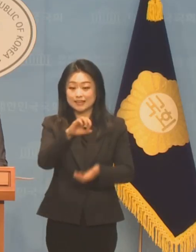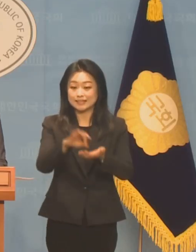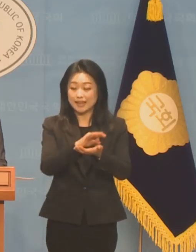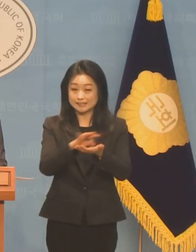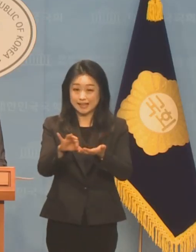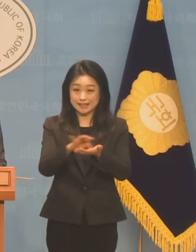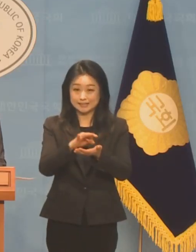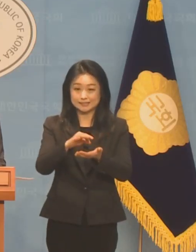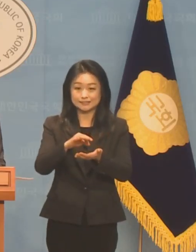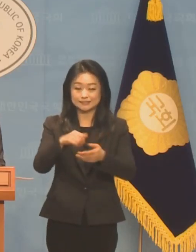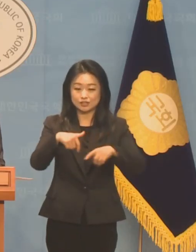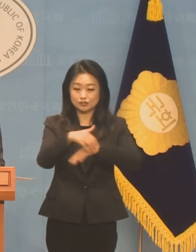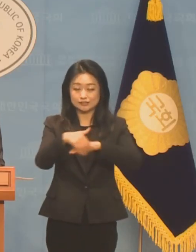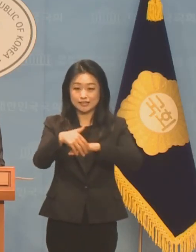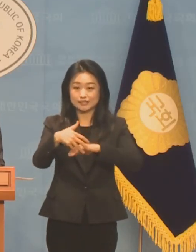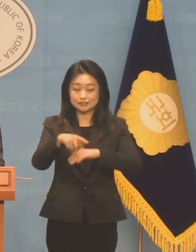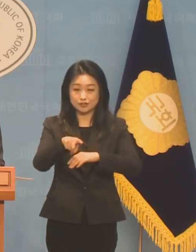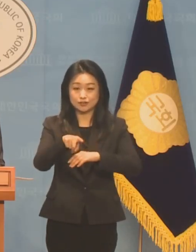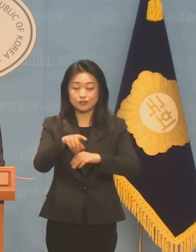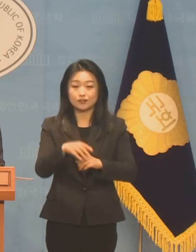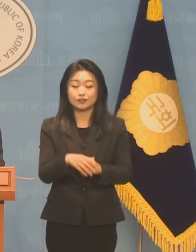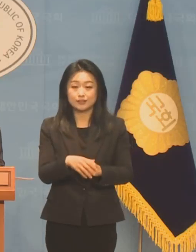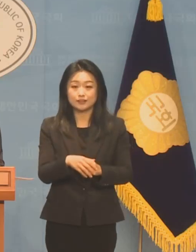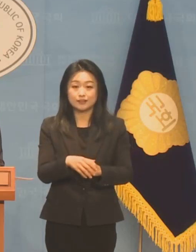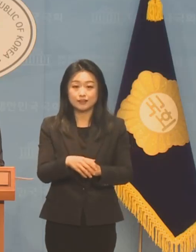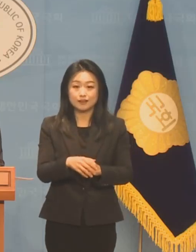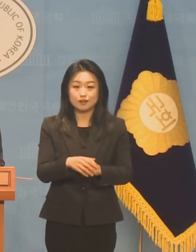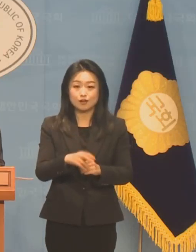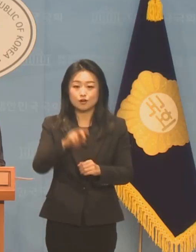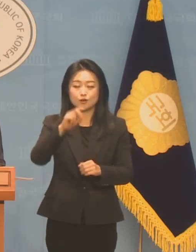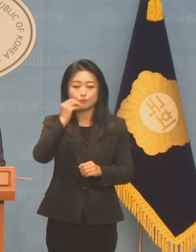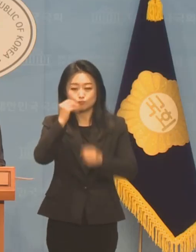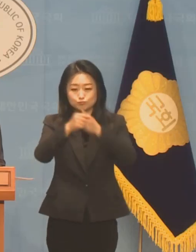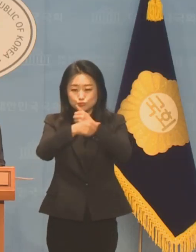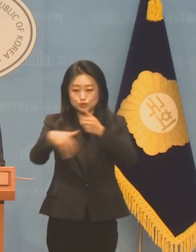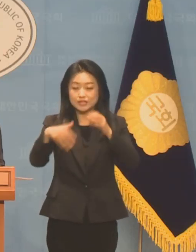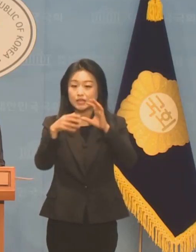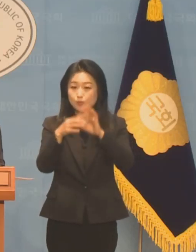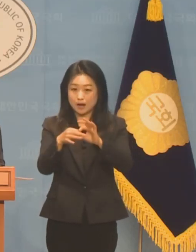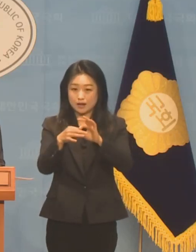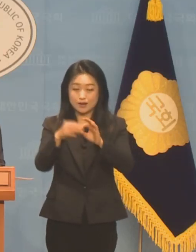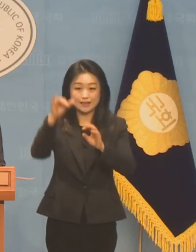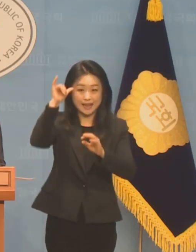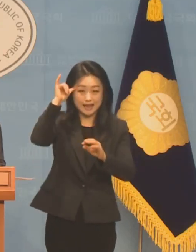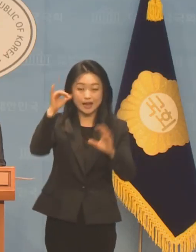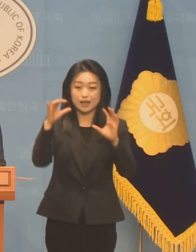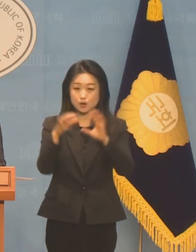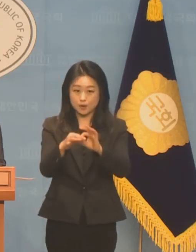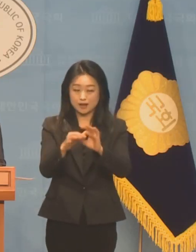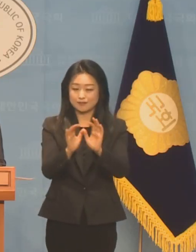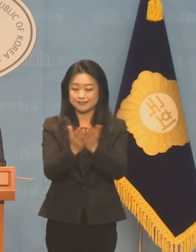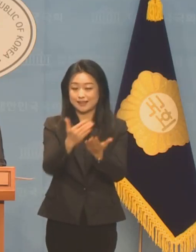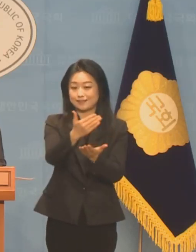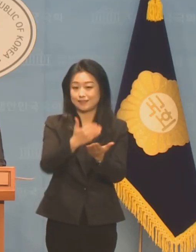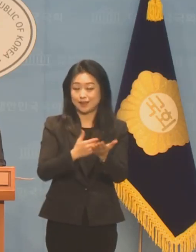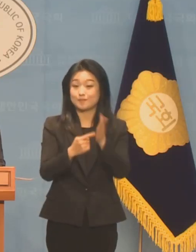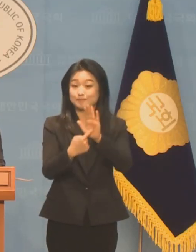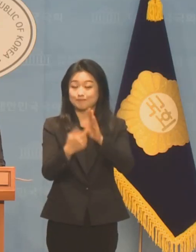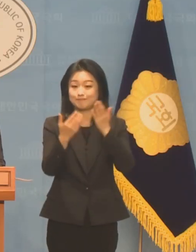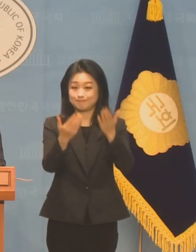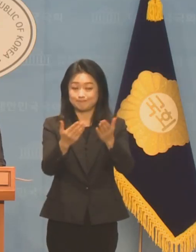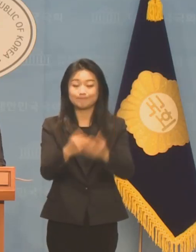예산정책처는 내일 14일 AA 무기체계 현황 및 시사점을 주제로 나보 포커스를 발간할 예정입니다.